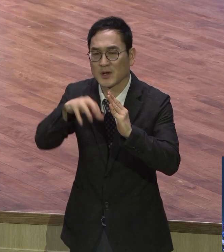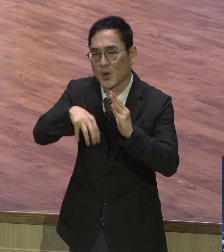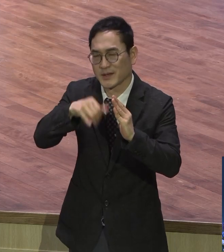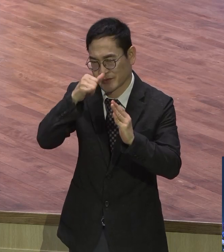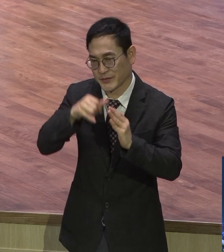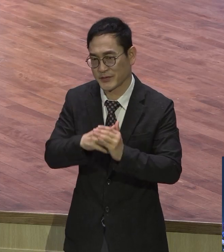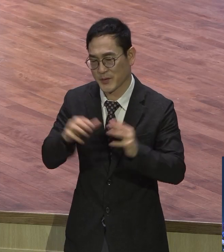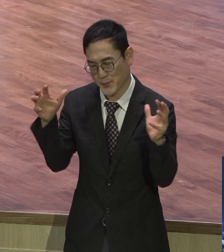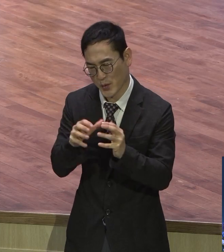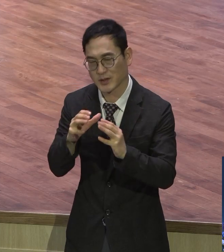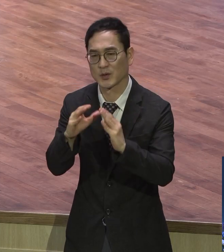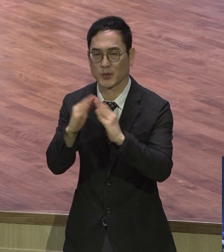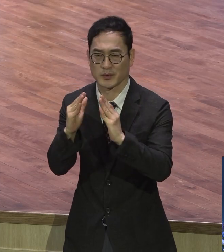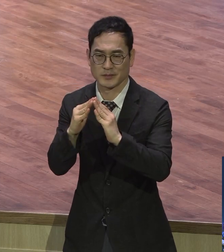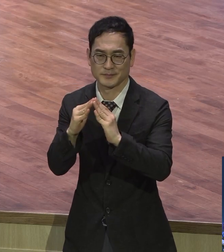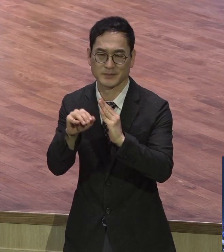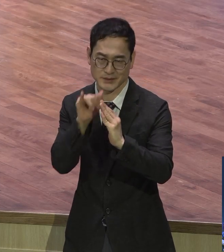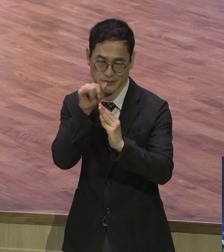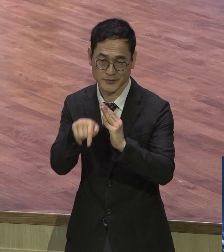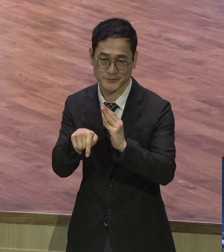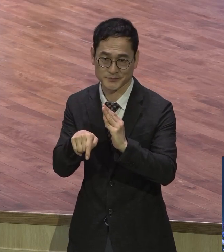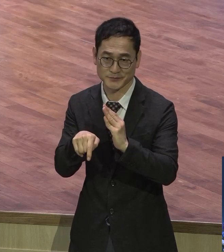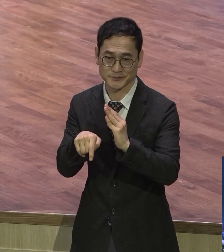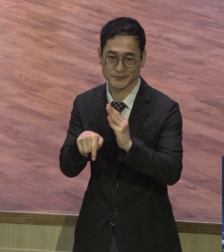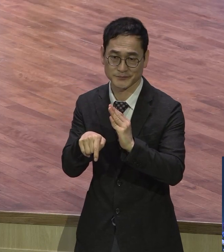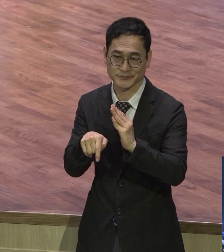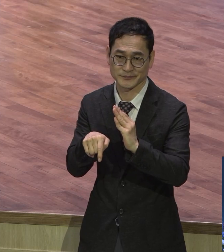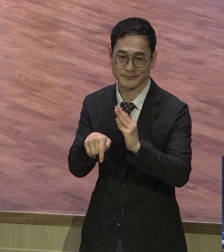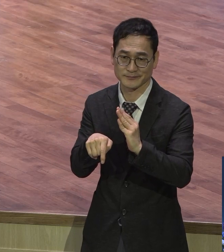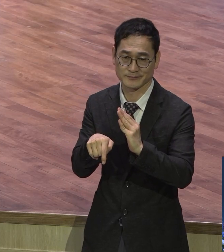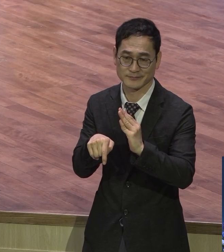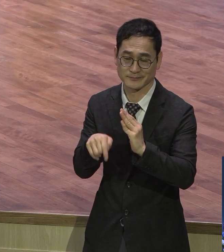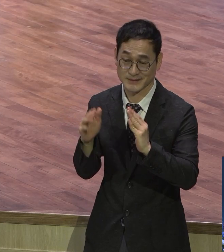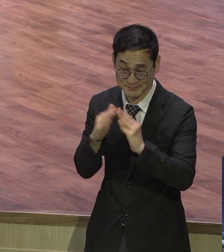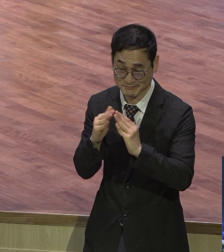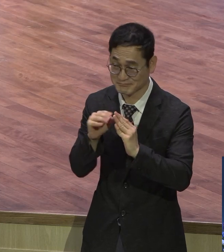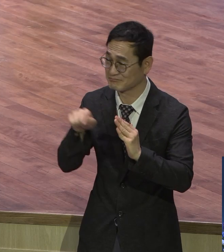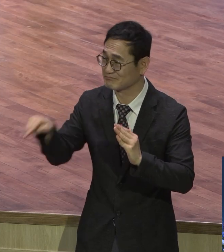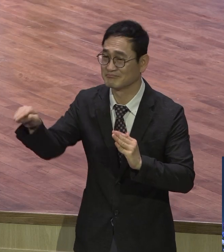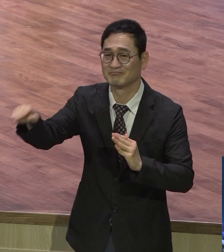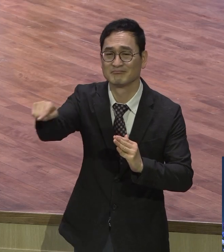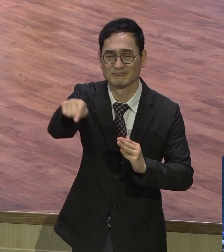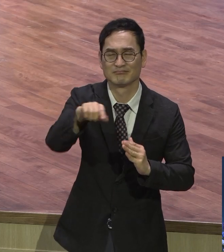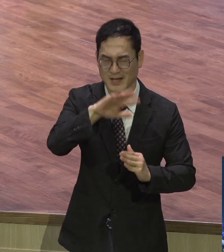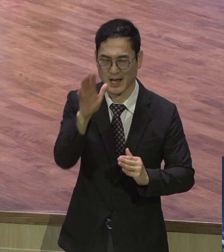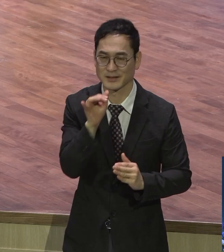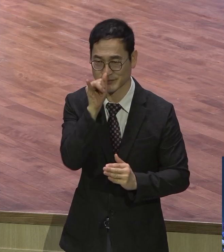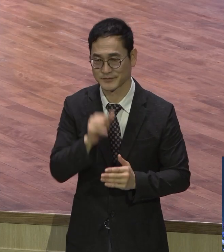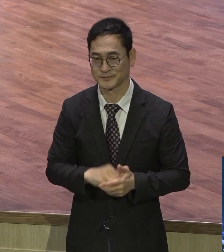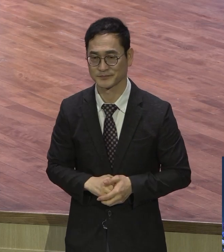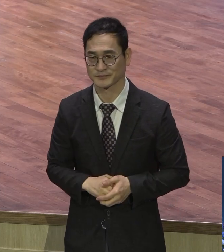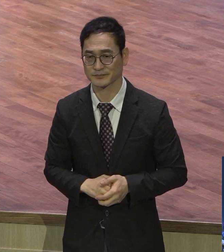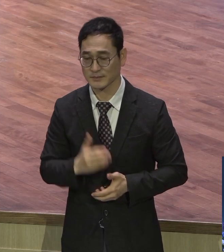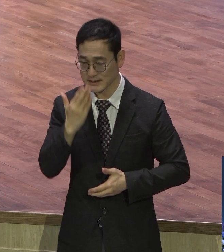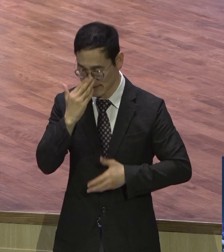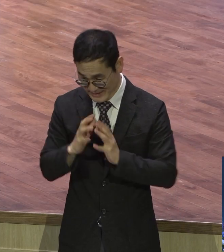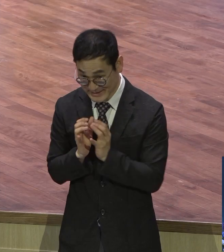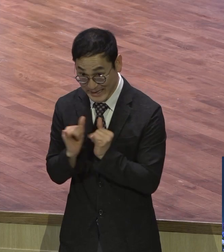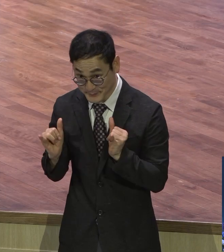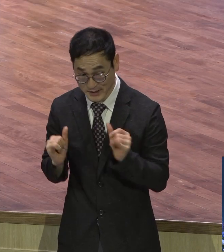유대인들이 사는 현장은 꼭 회당이 있어요. 한마디로 이스라엘 백성들은 회당